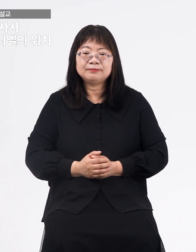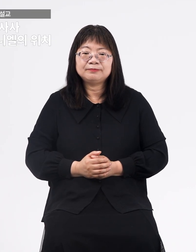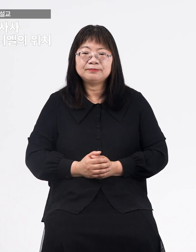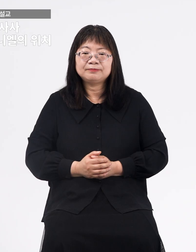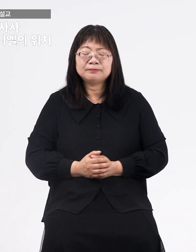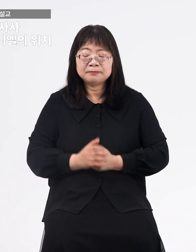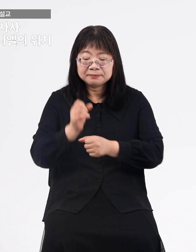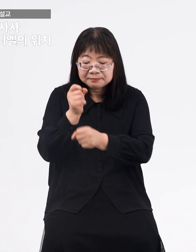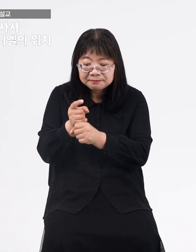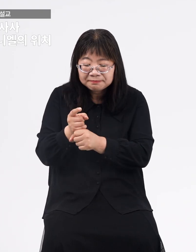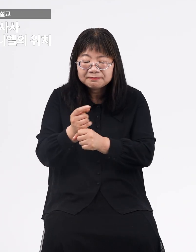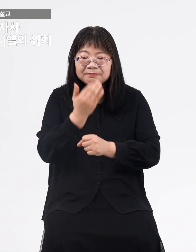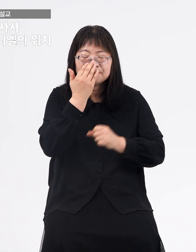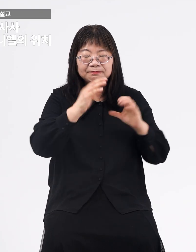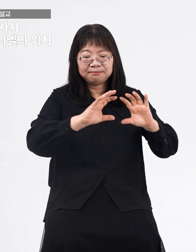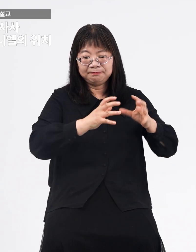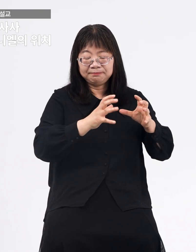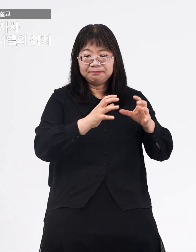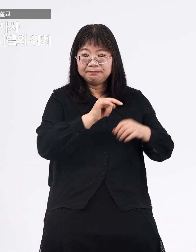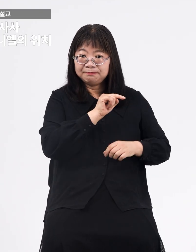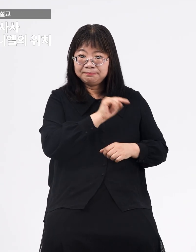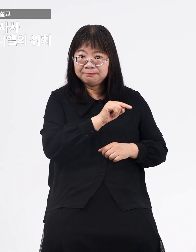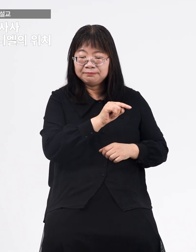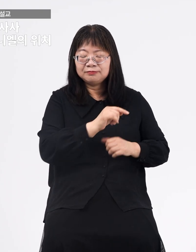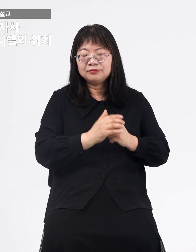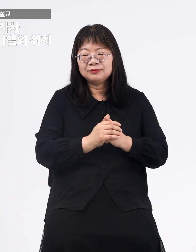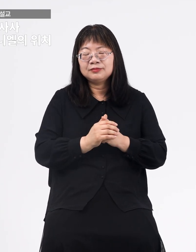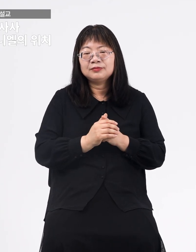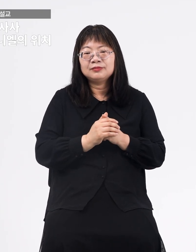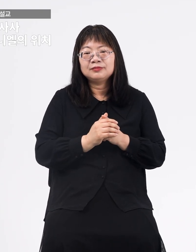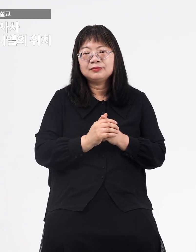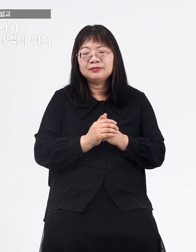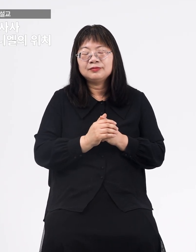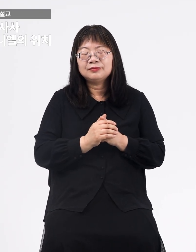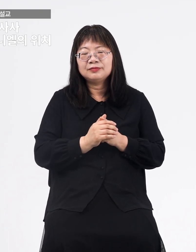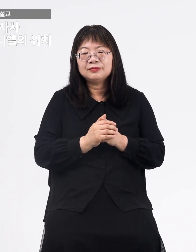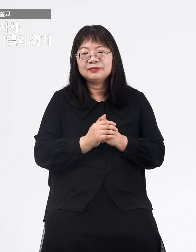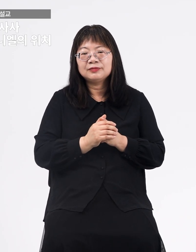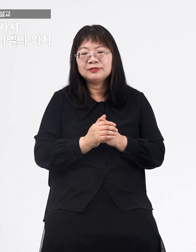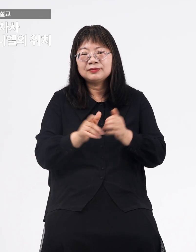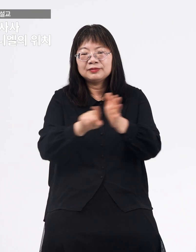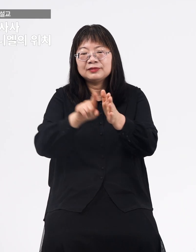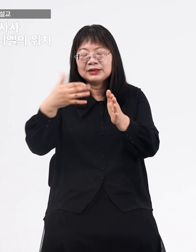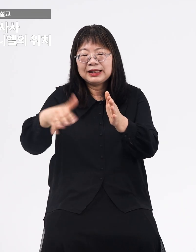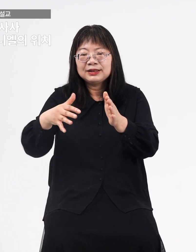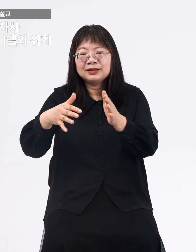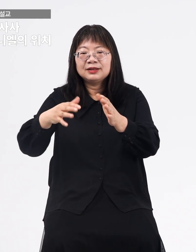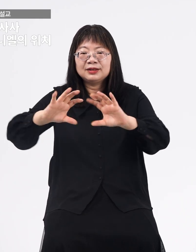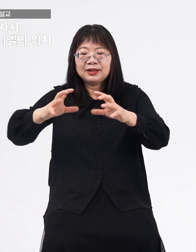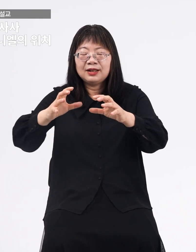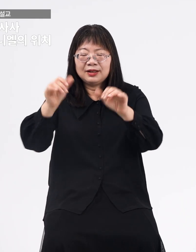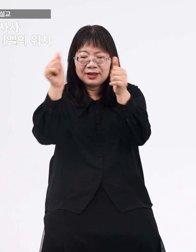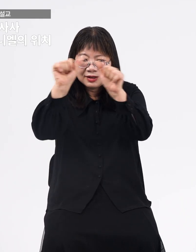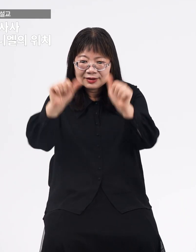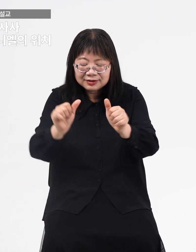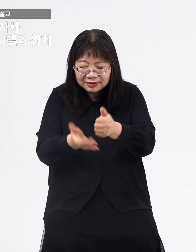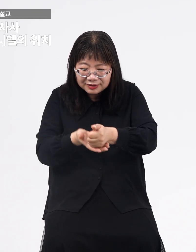그러니까 이미 이스라엘은 이방 신들을 섬기는 과정에서도 두